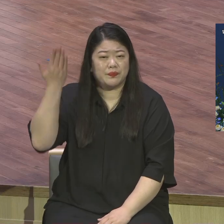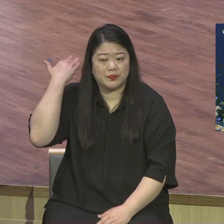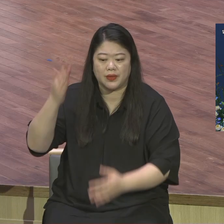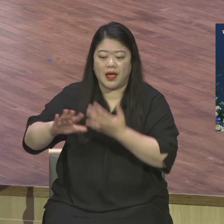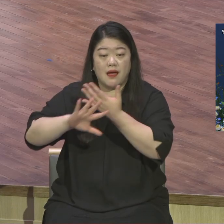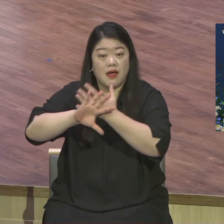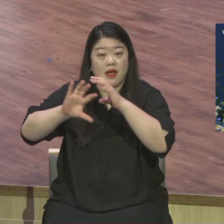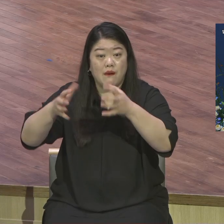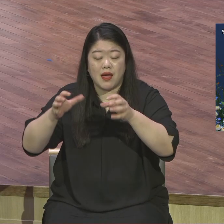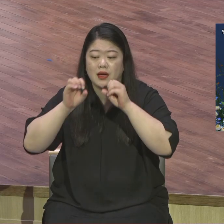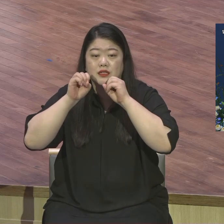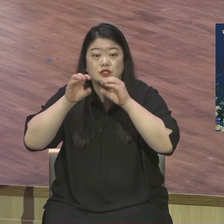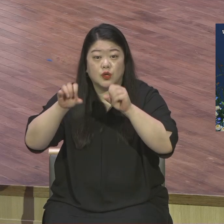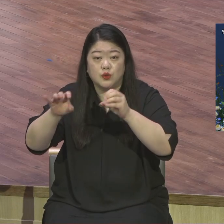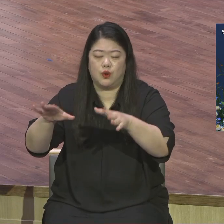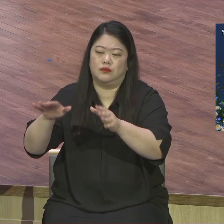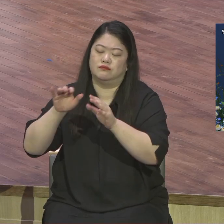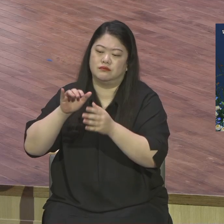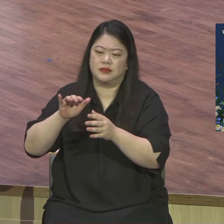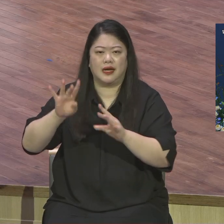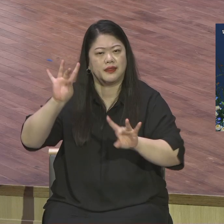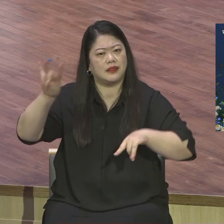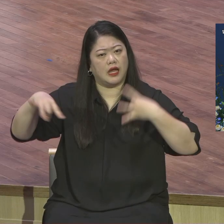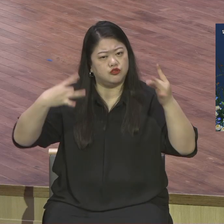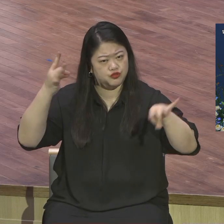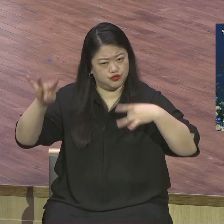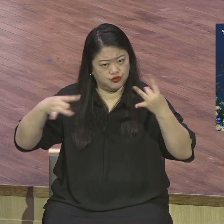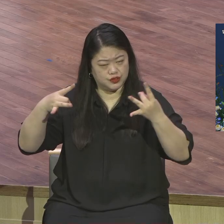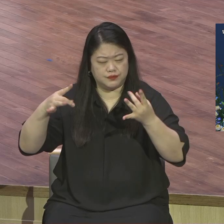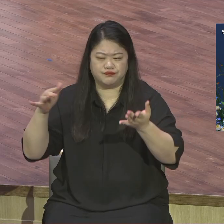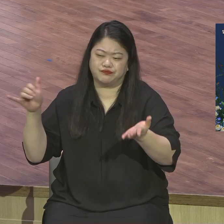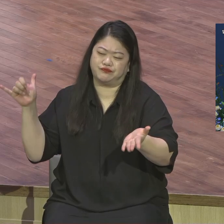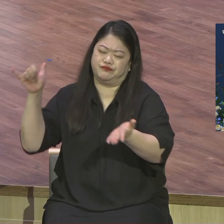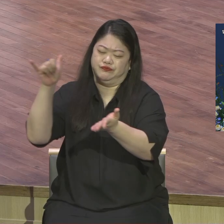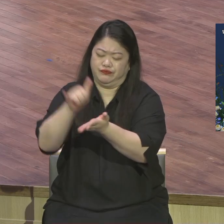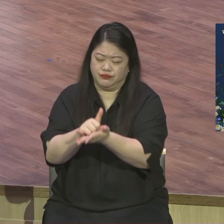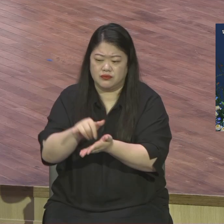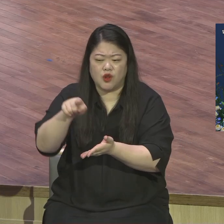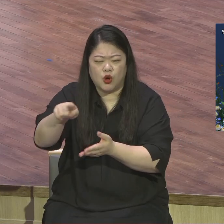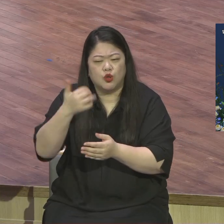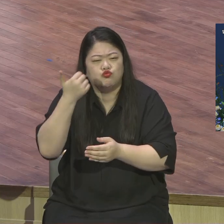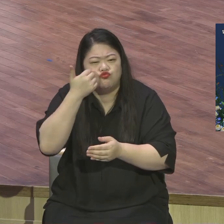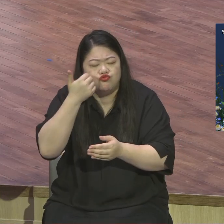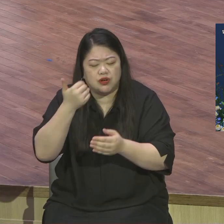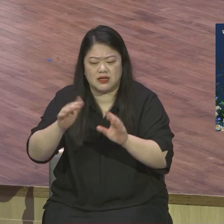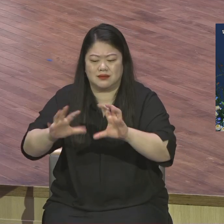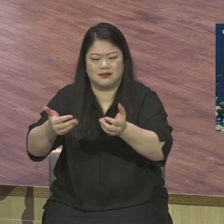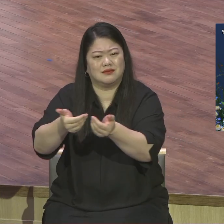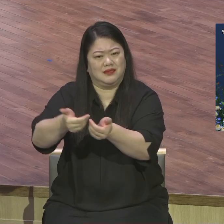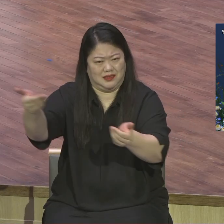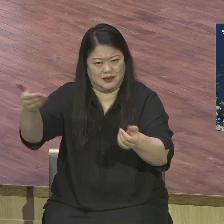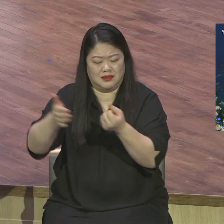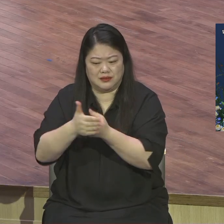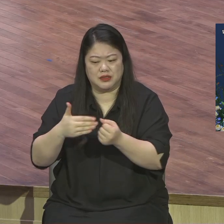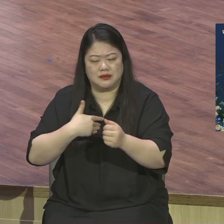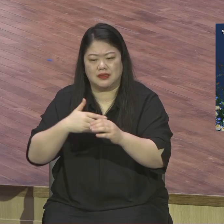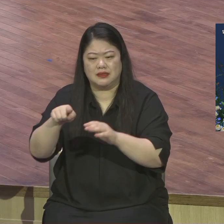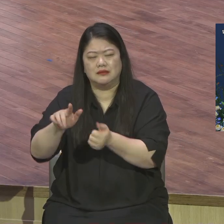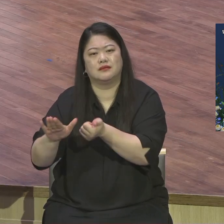태국에 갔을 때 한번 장례식장을 가봤어요. 장례식장을 가보니까